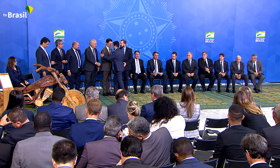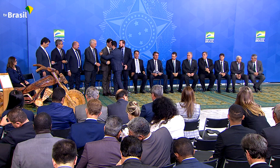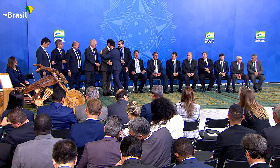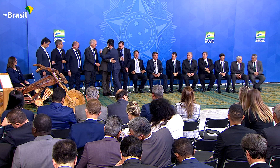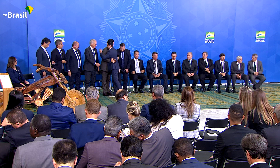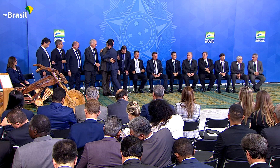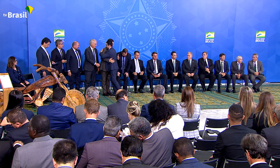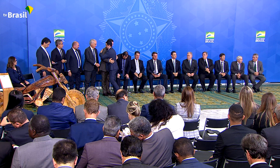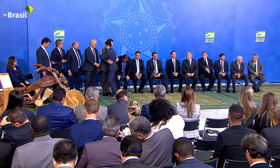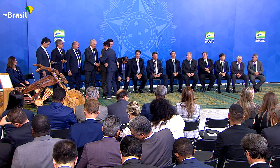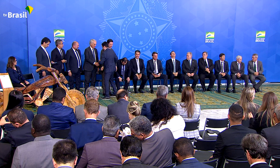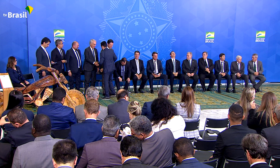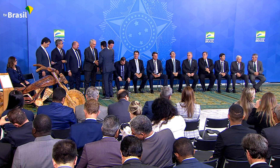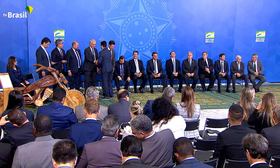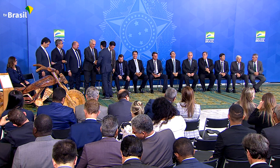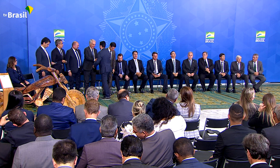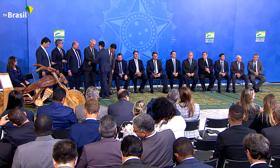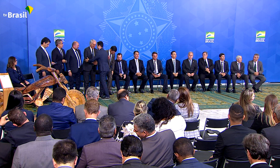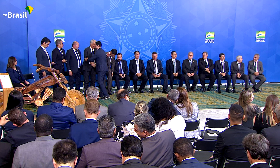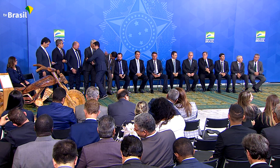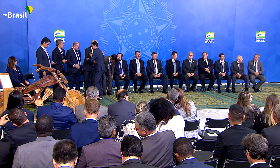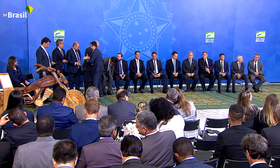E aí